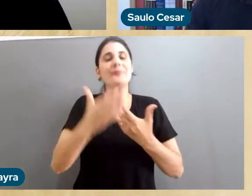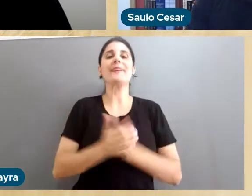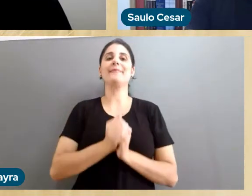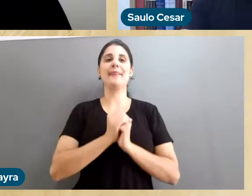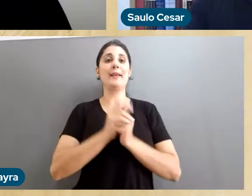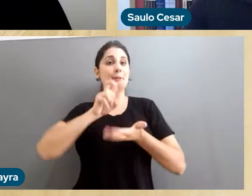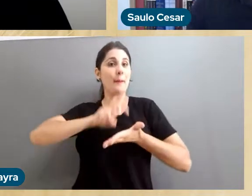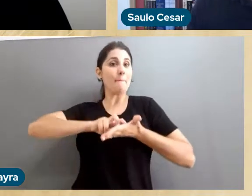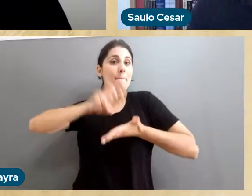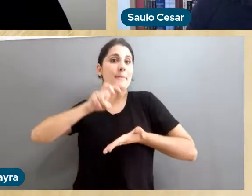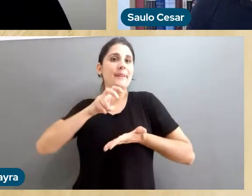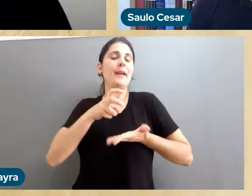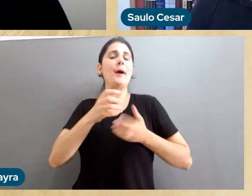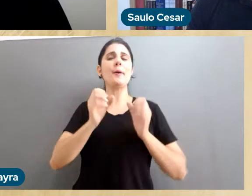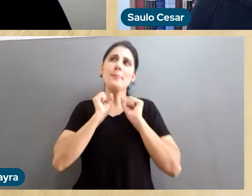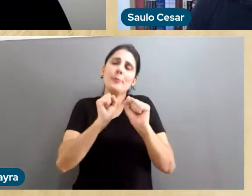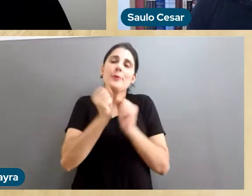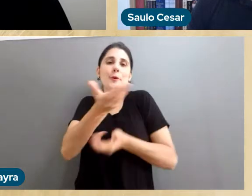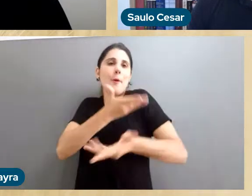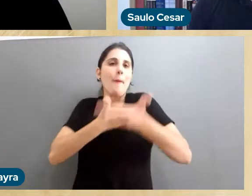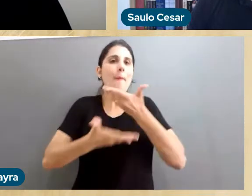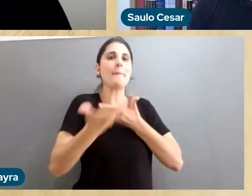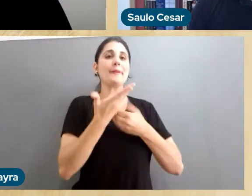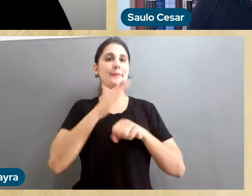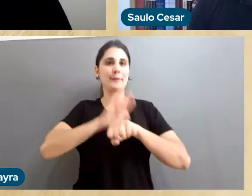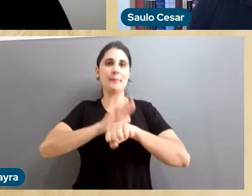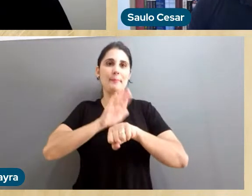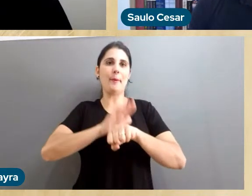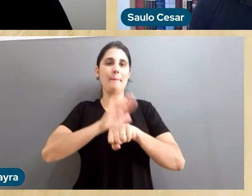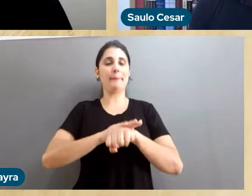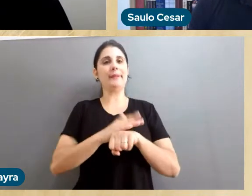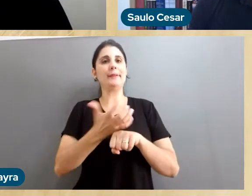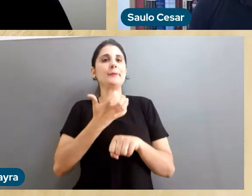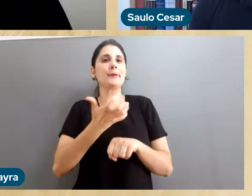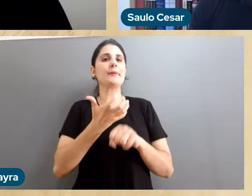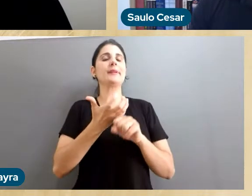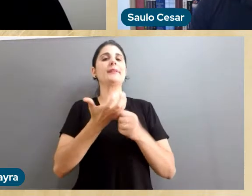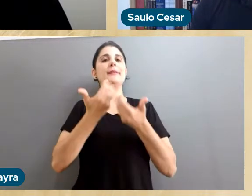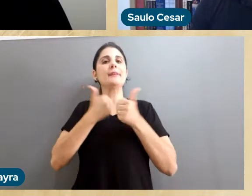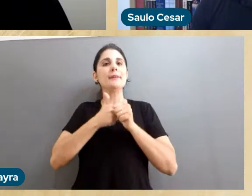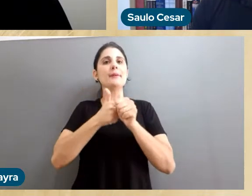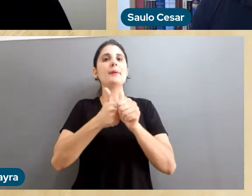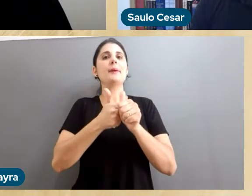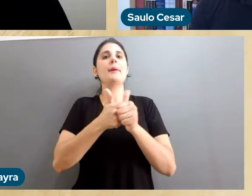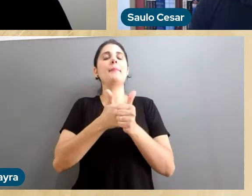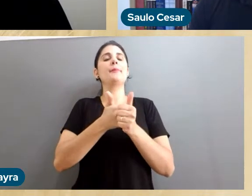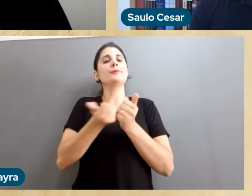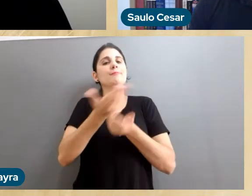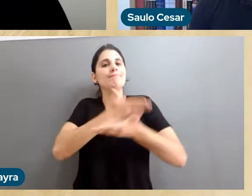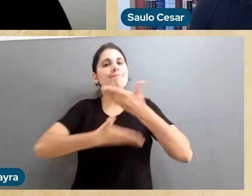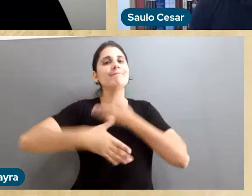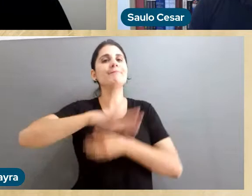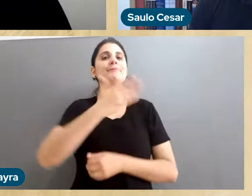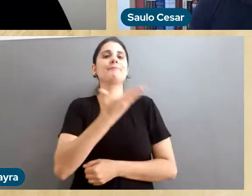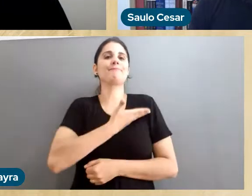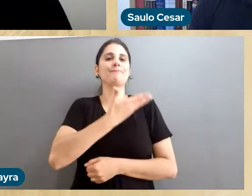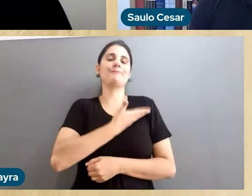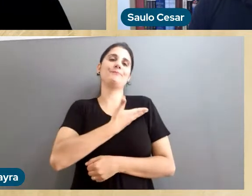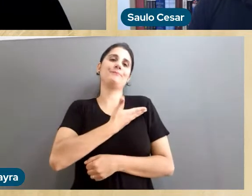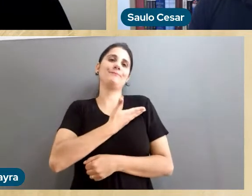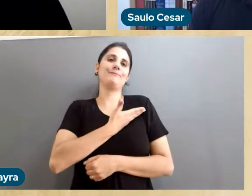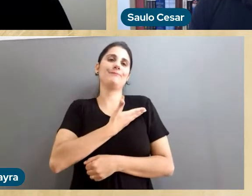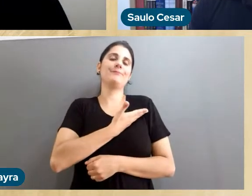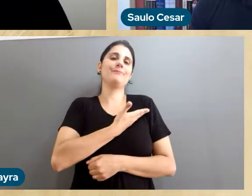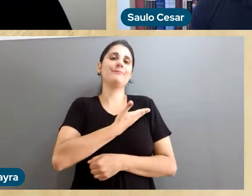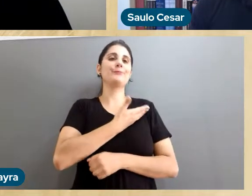poder compartilhar desse momento que eu gostaria que fosse conduzido de uma maneira muito fraterna, com muita amizade, no